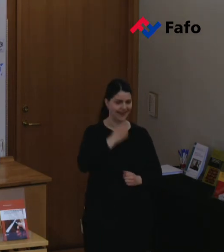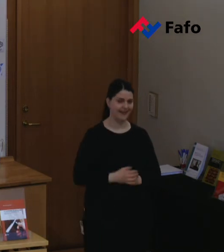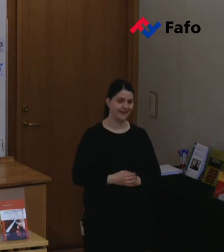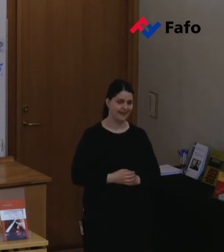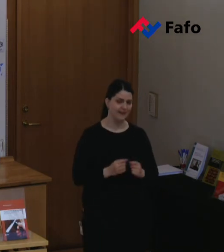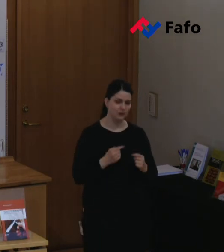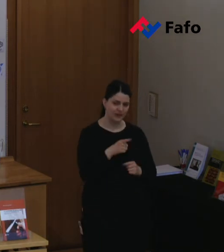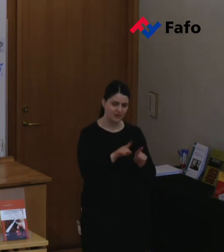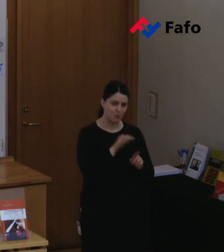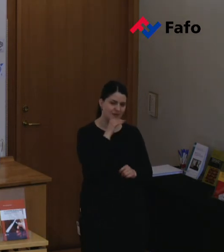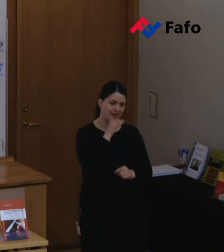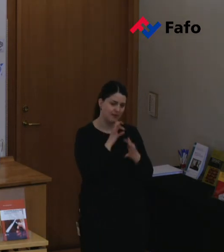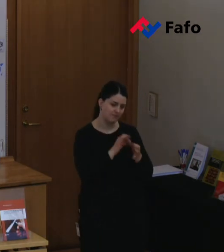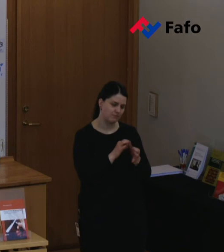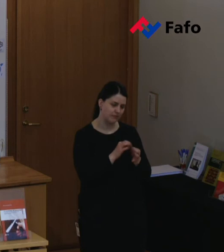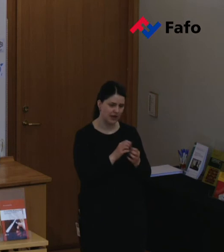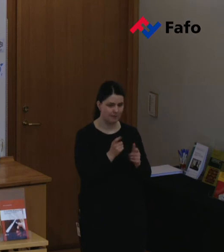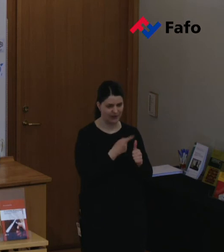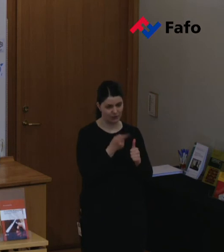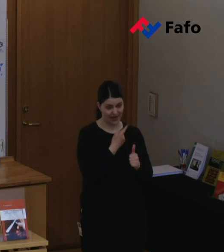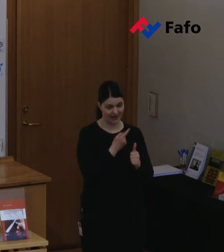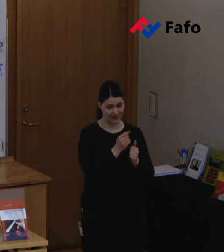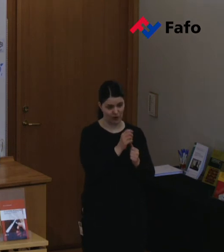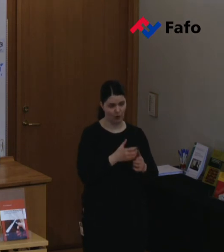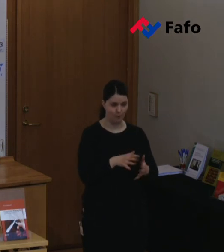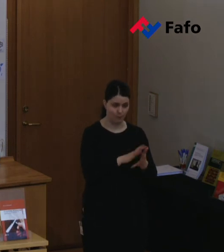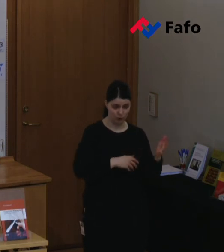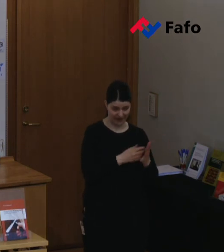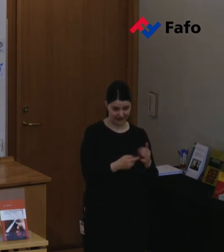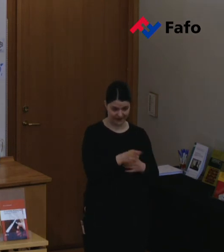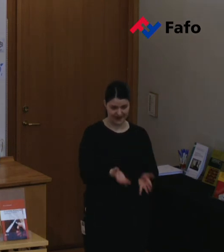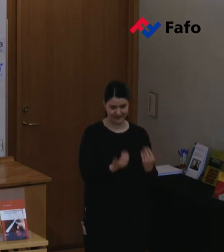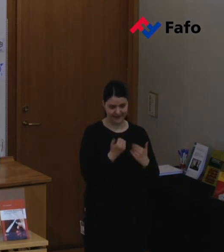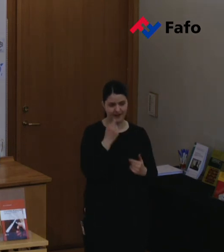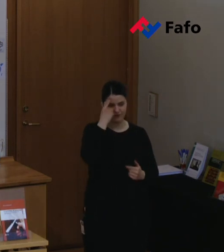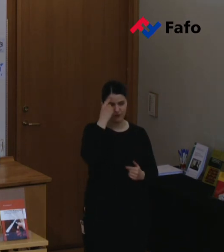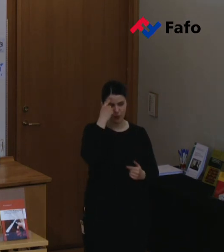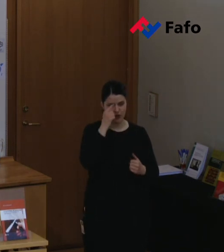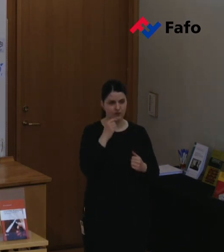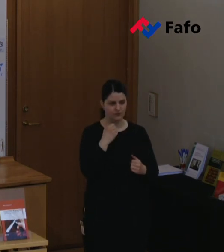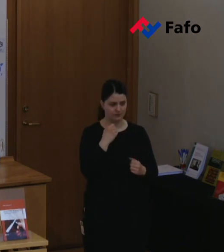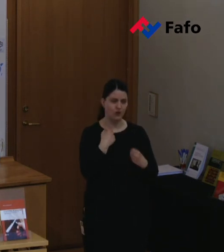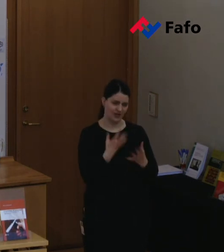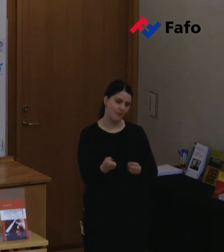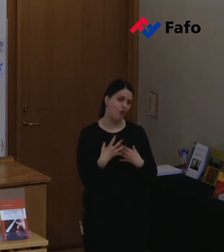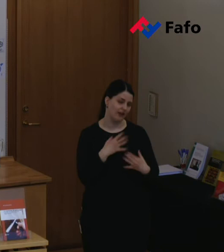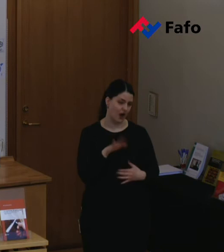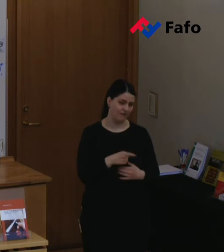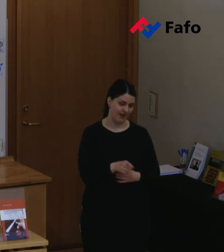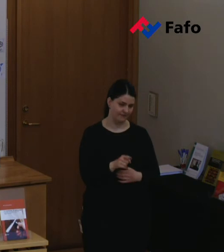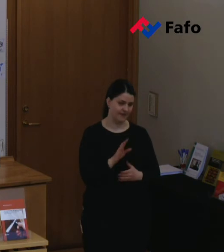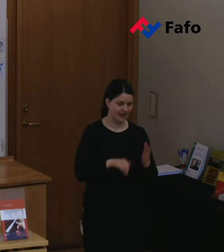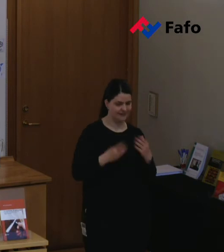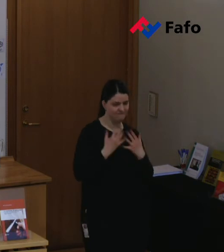som bestemmer over prioriteringene og budsjettet lettere forstår og lar seg berøre av, enn det